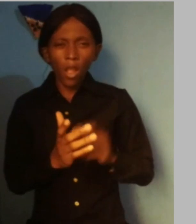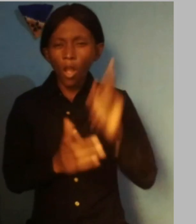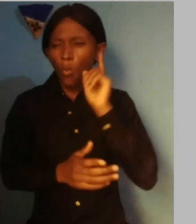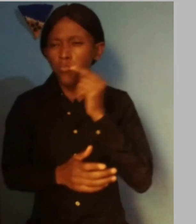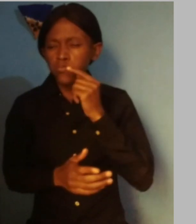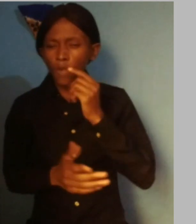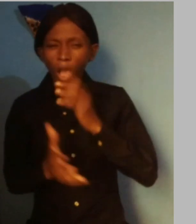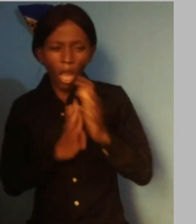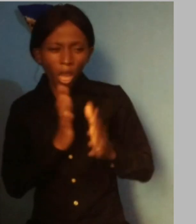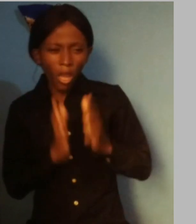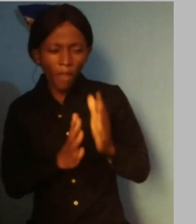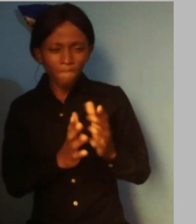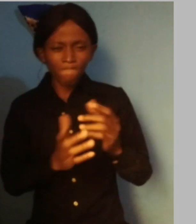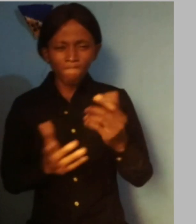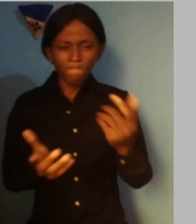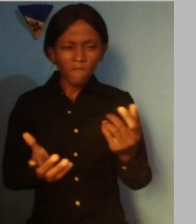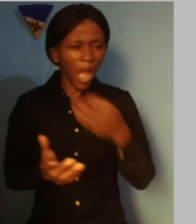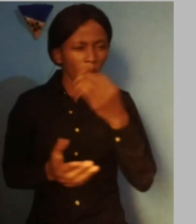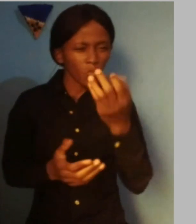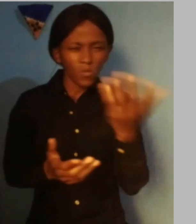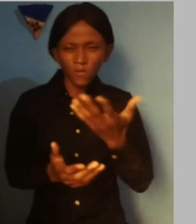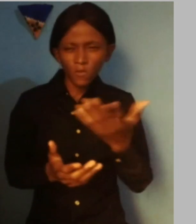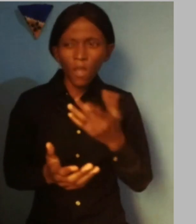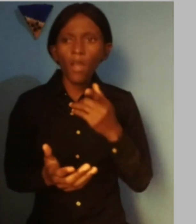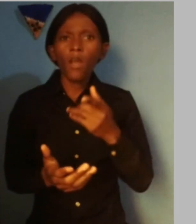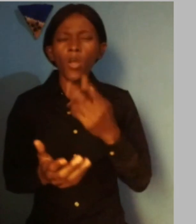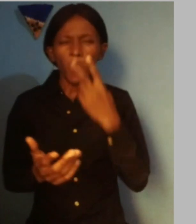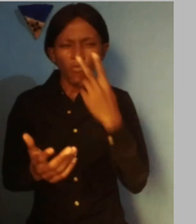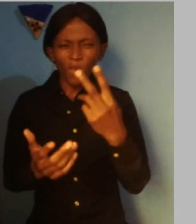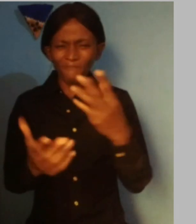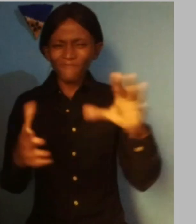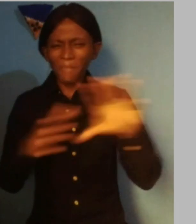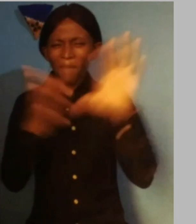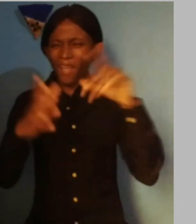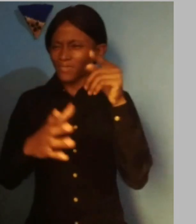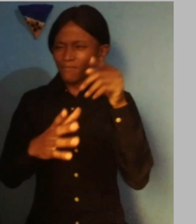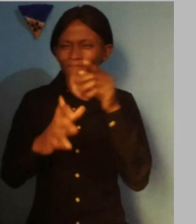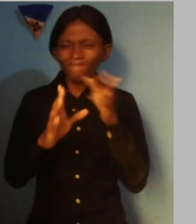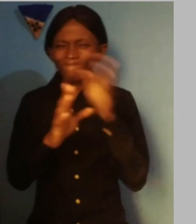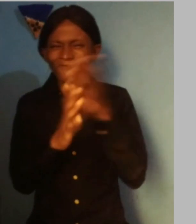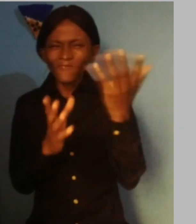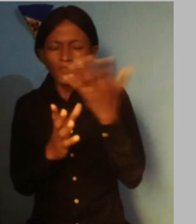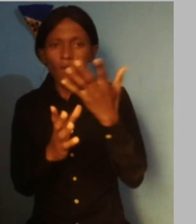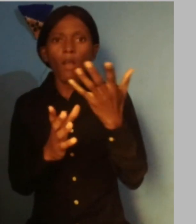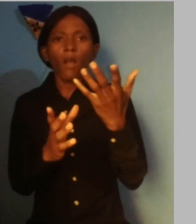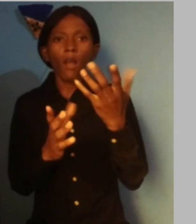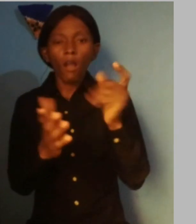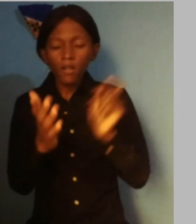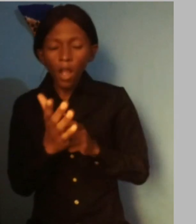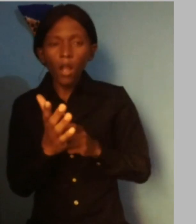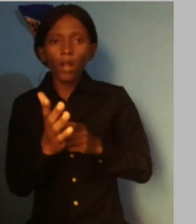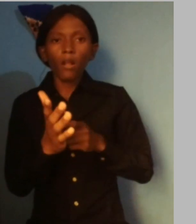Voir l'image derrière le mot ou la phrase parlée et la transmettre